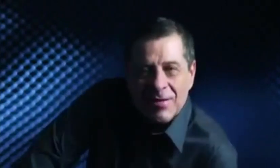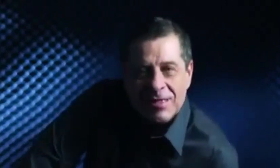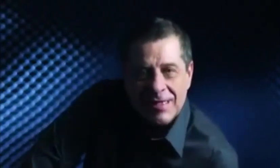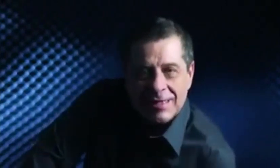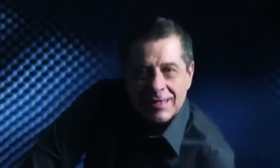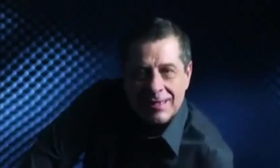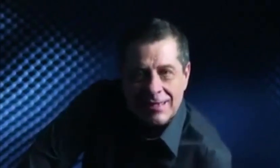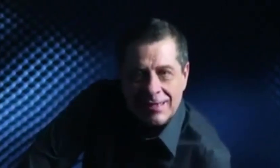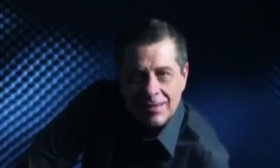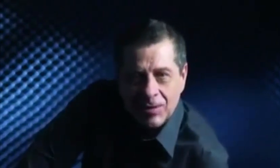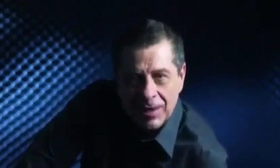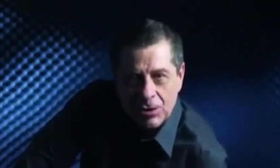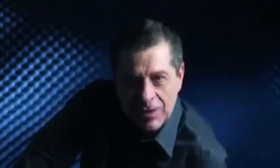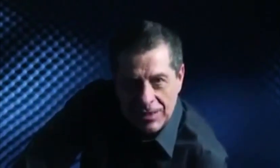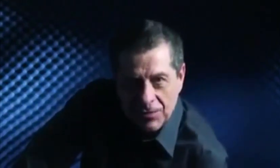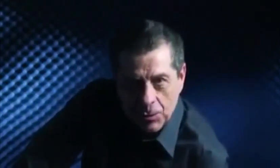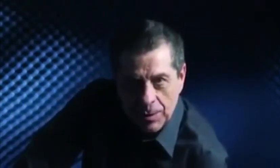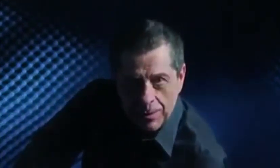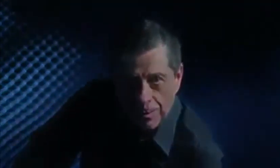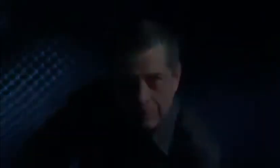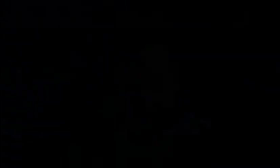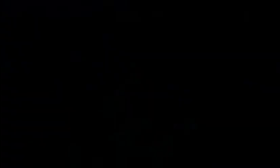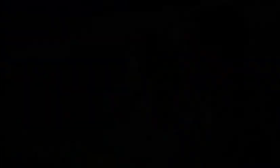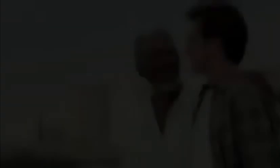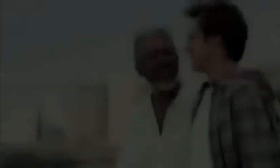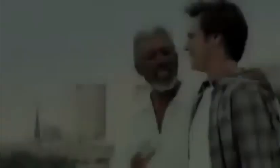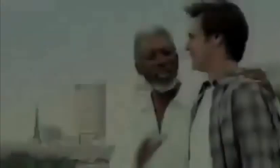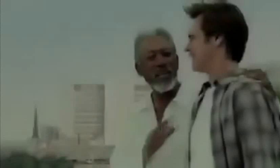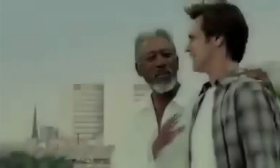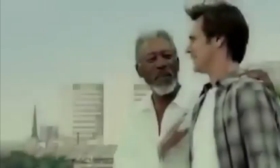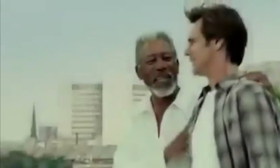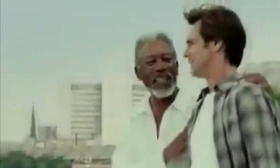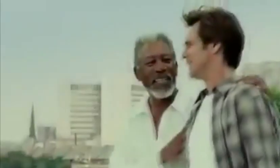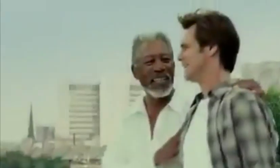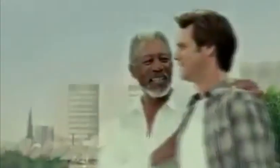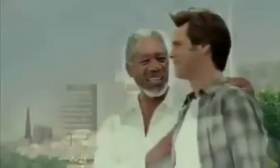Eu gostaria que vocês assistissem um trecho desse filme.